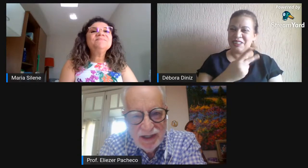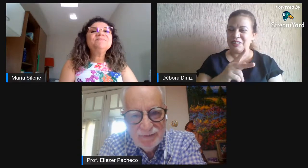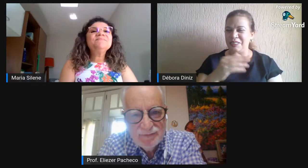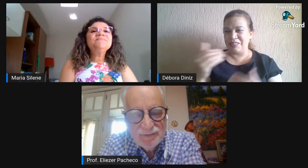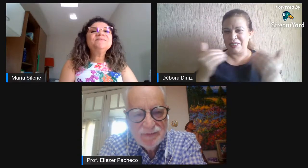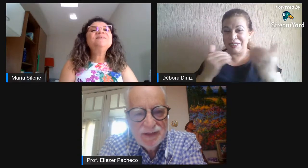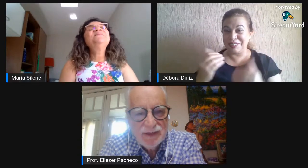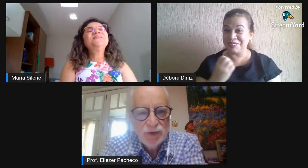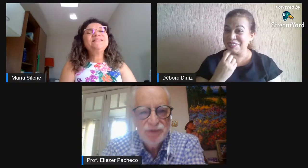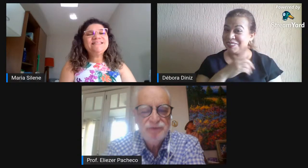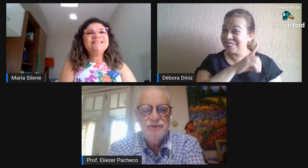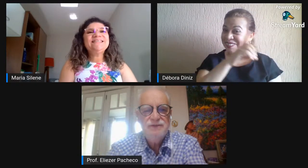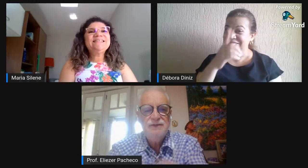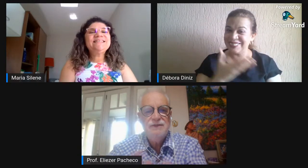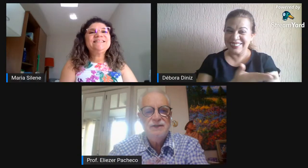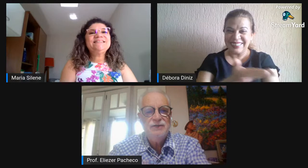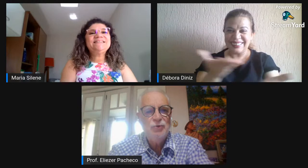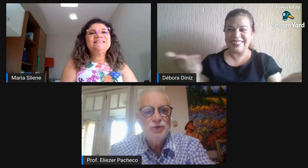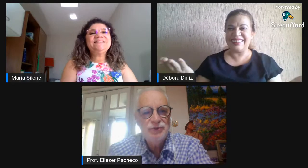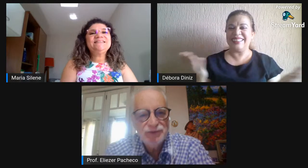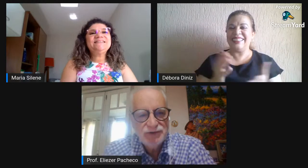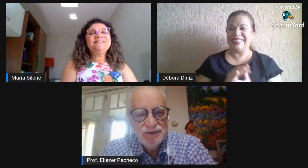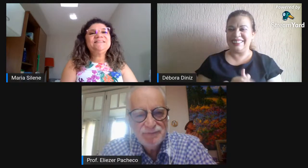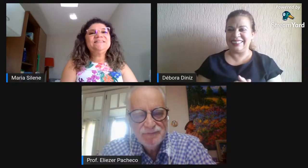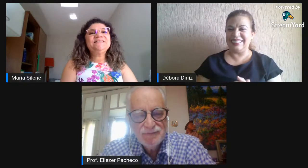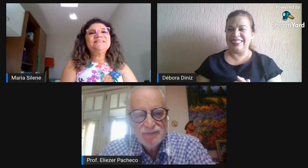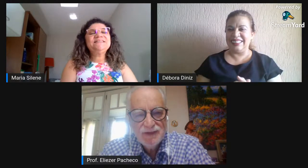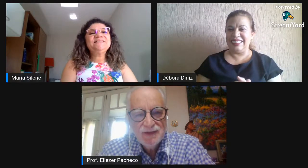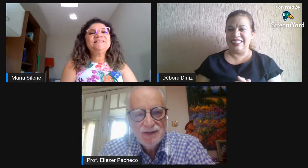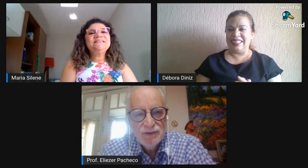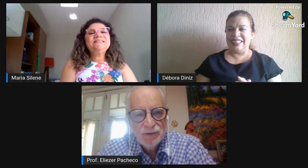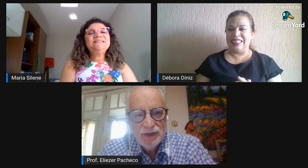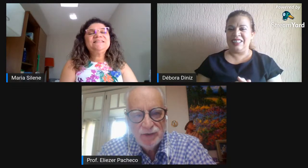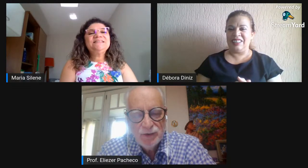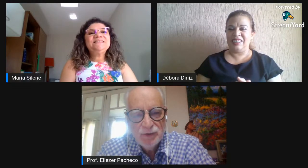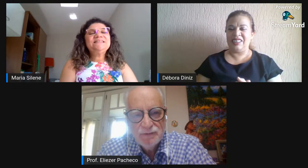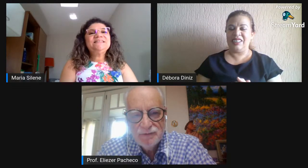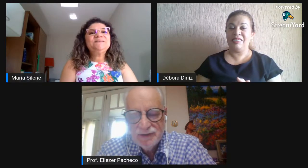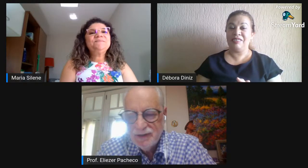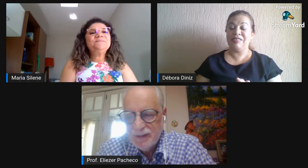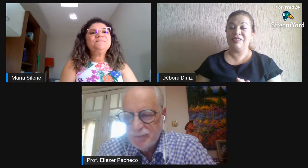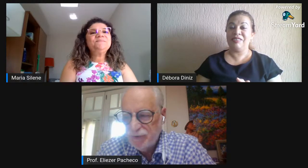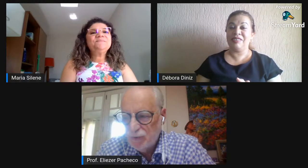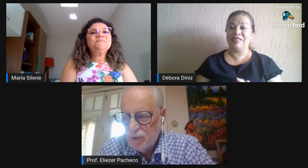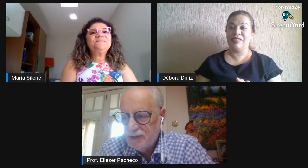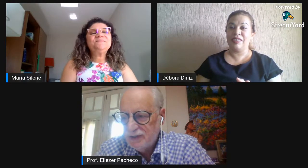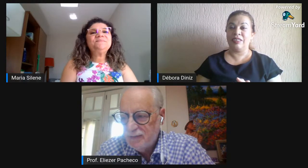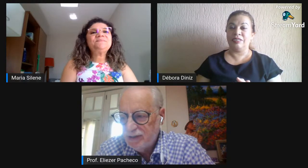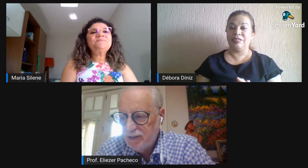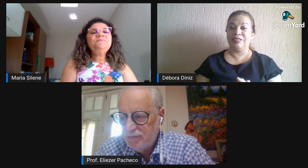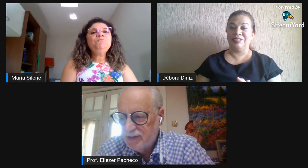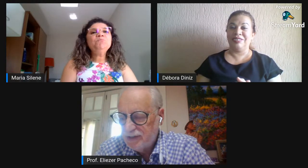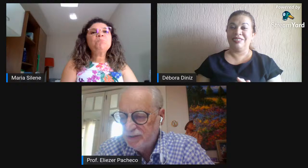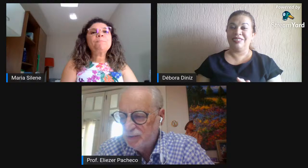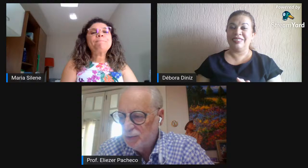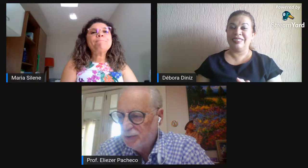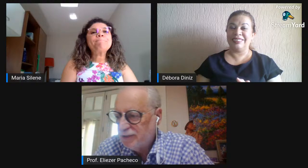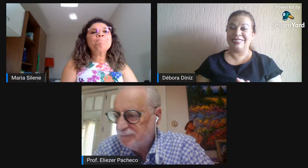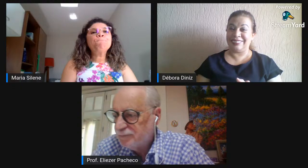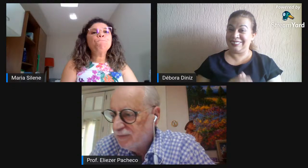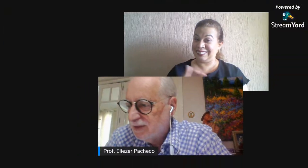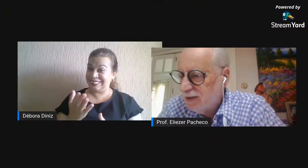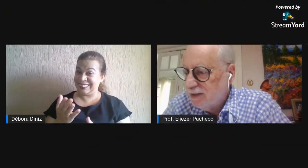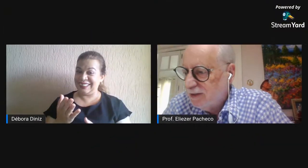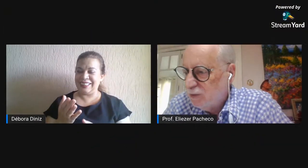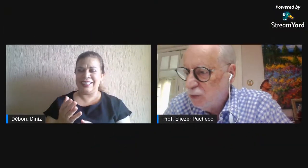Bom dia a todos e a todos. Eu quero, na pessoa da magnífica